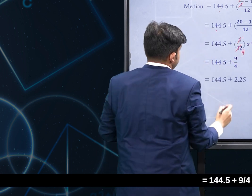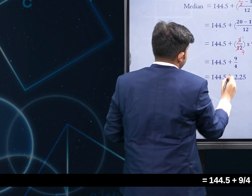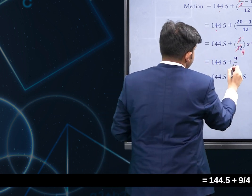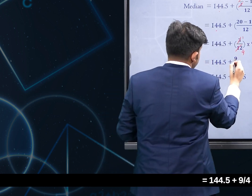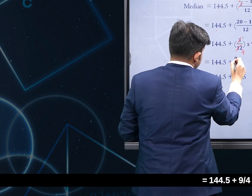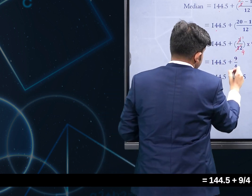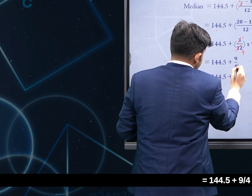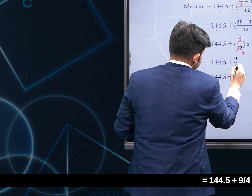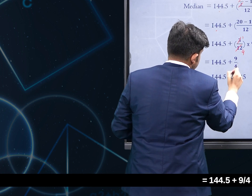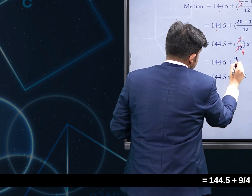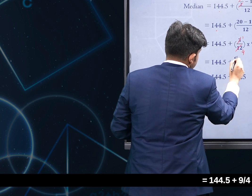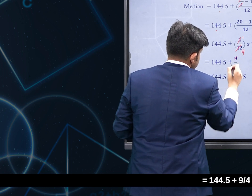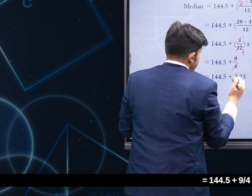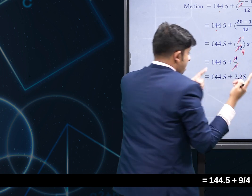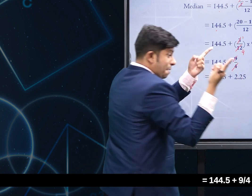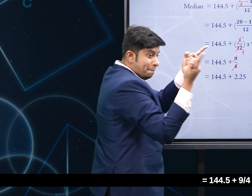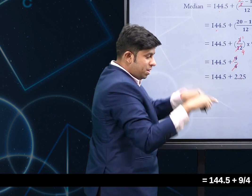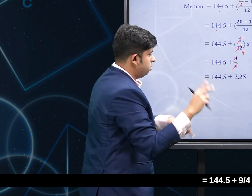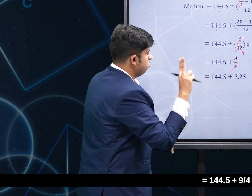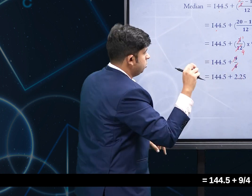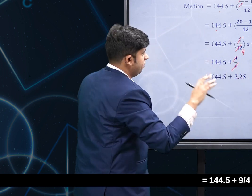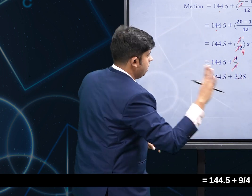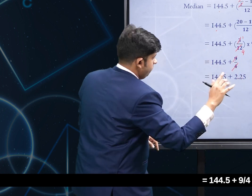144.5 ప్లస్ 9/4